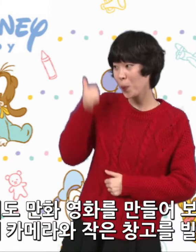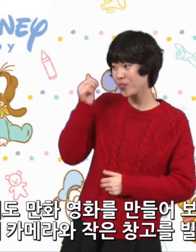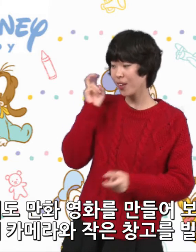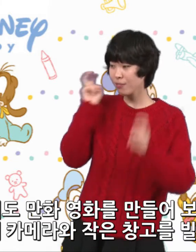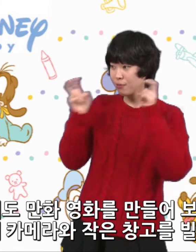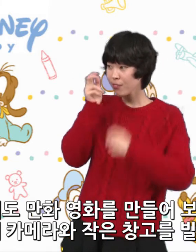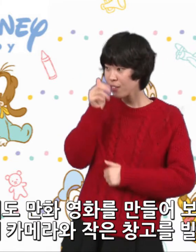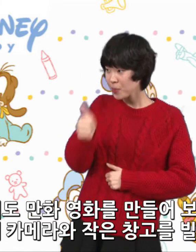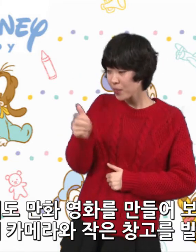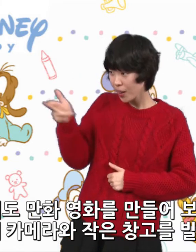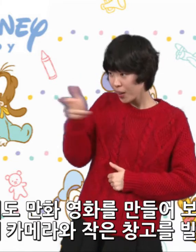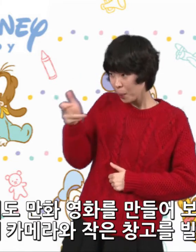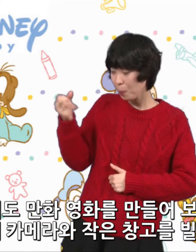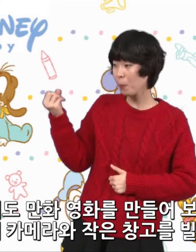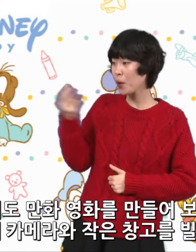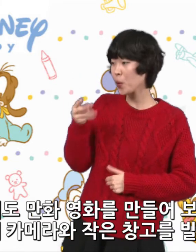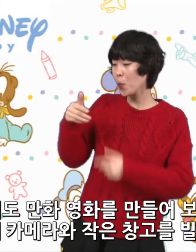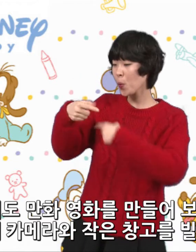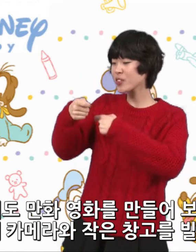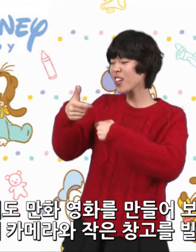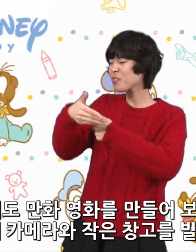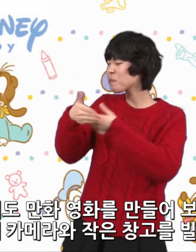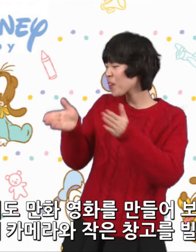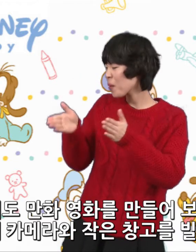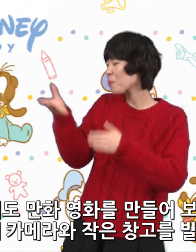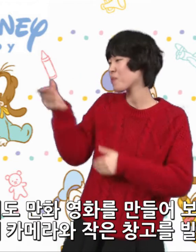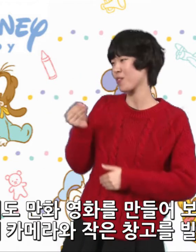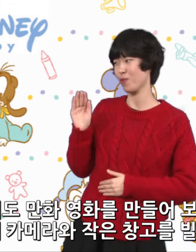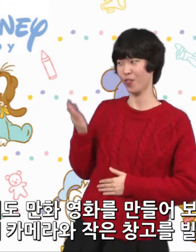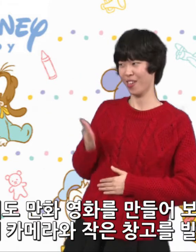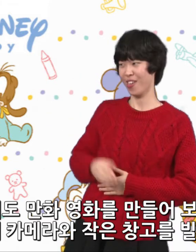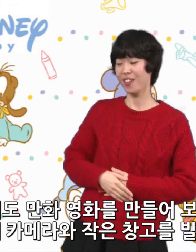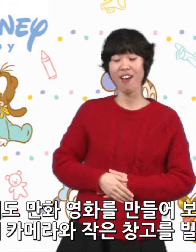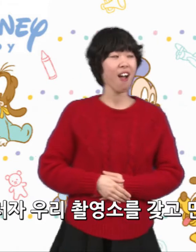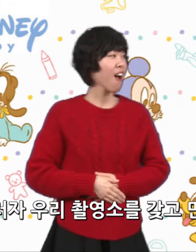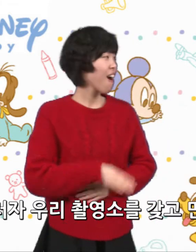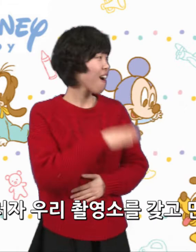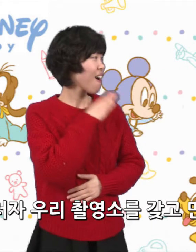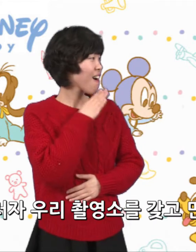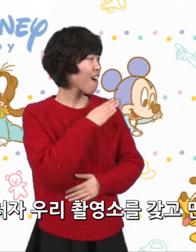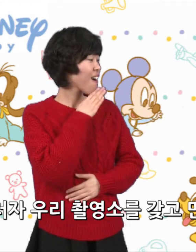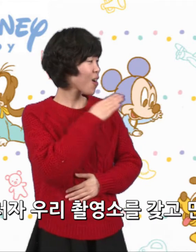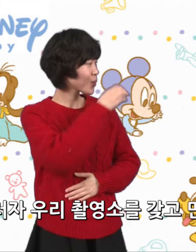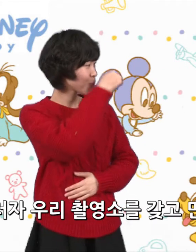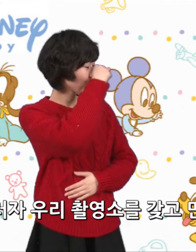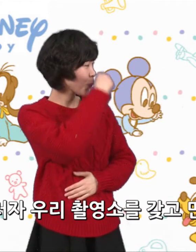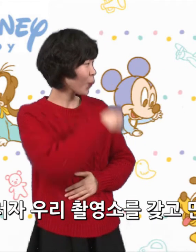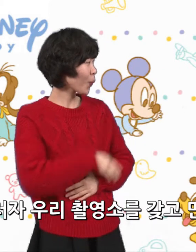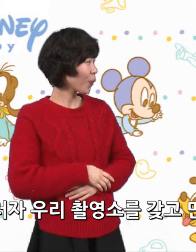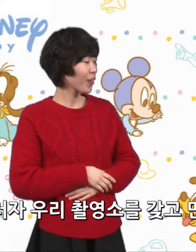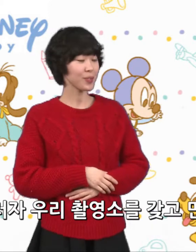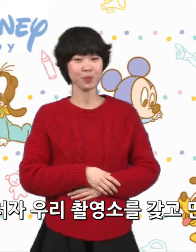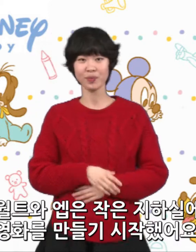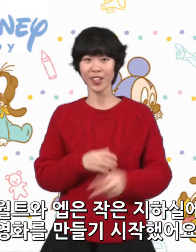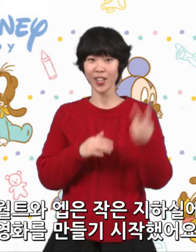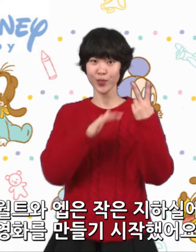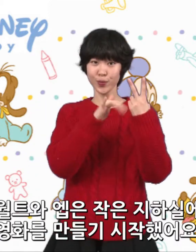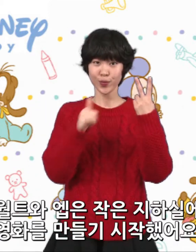않을래? 사장님께 카메라 작은 창고를 빌려보자. 그래, 그러자. 우리 촬영소를 갖고 만들어